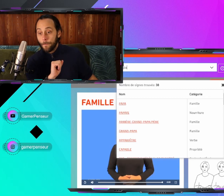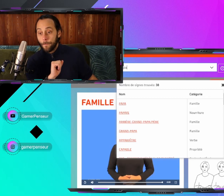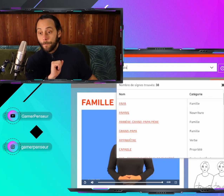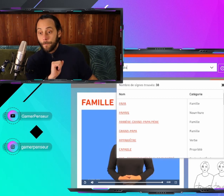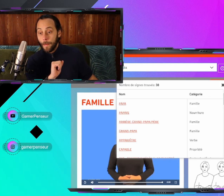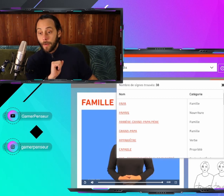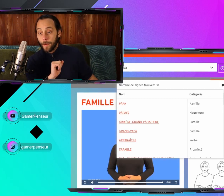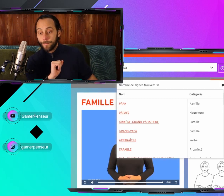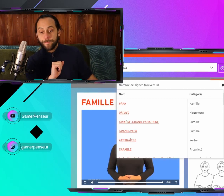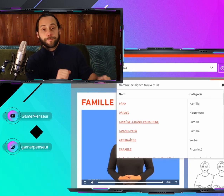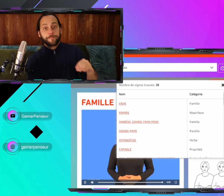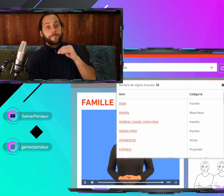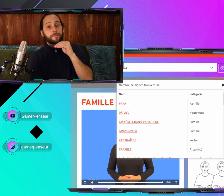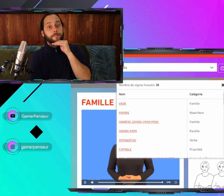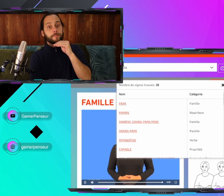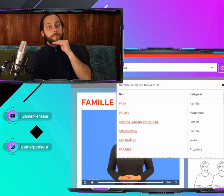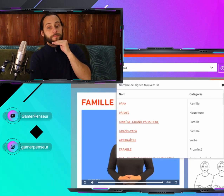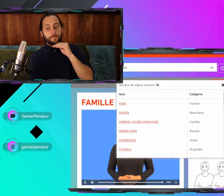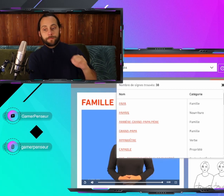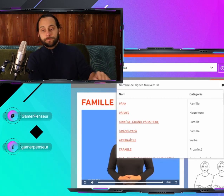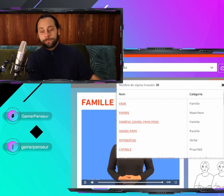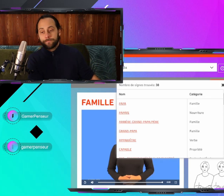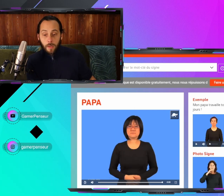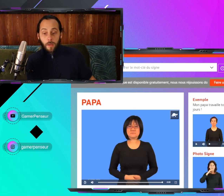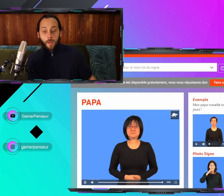Alors, papa.